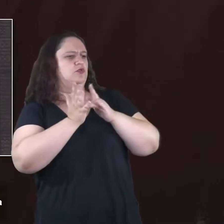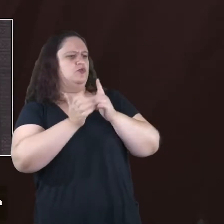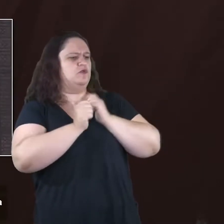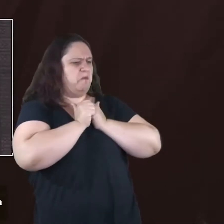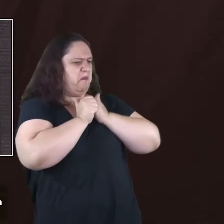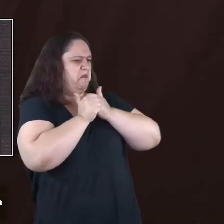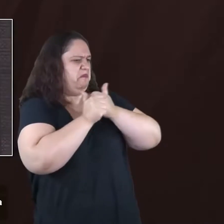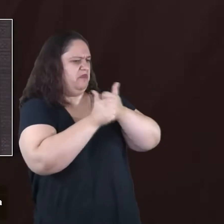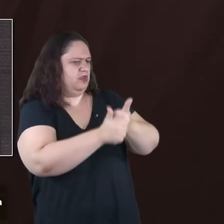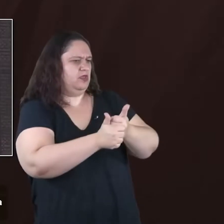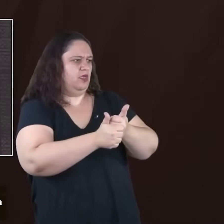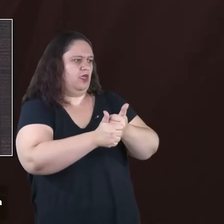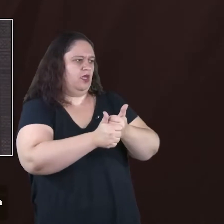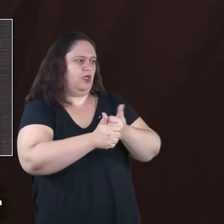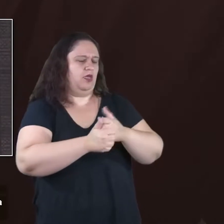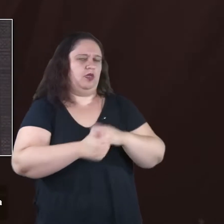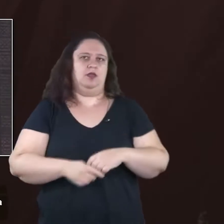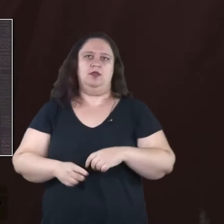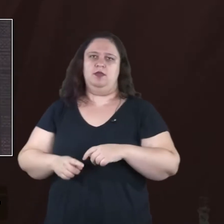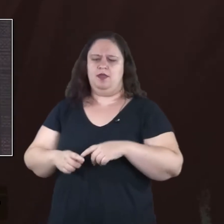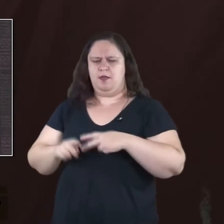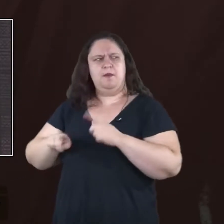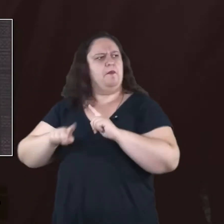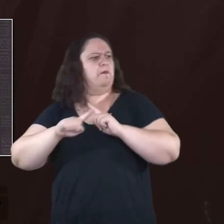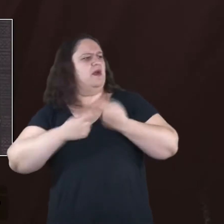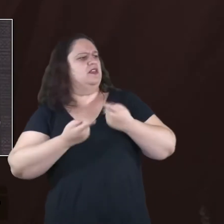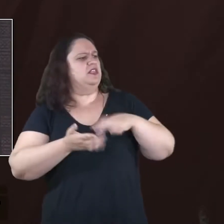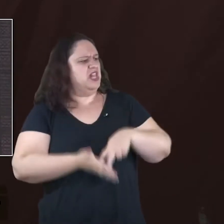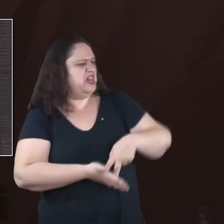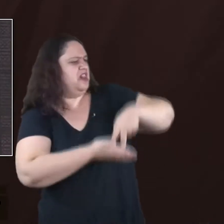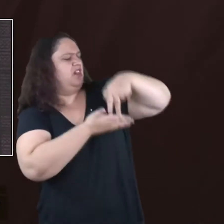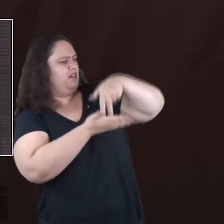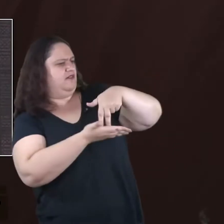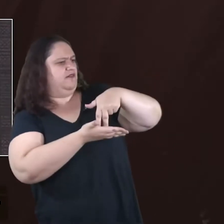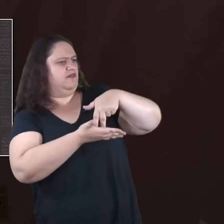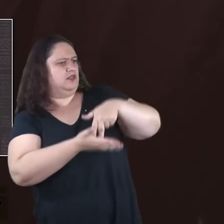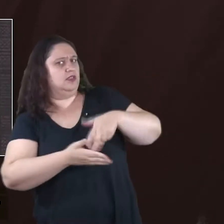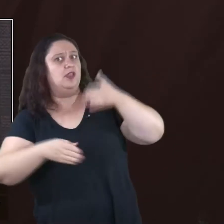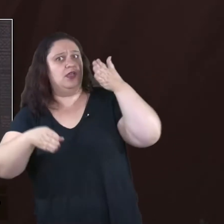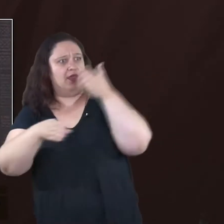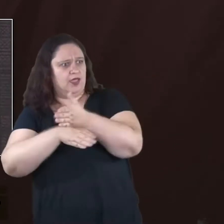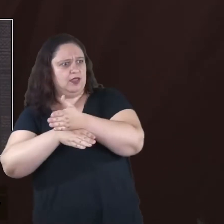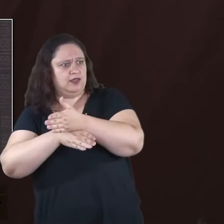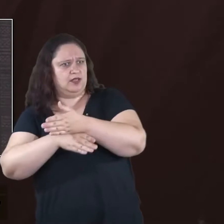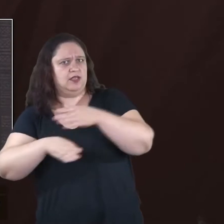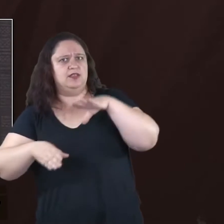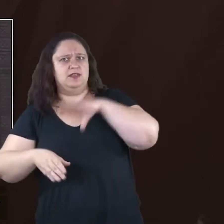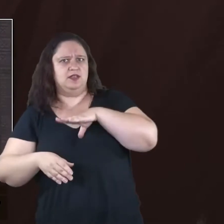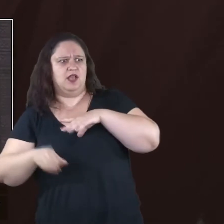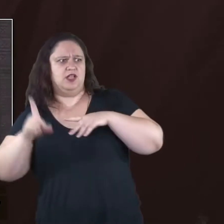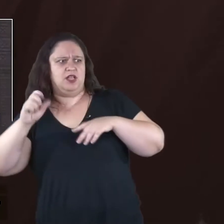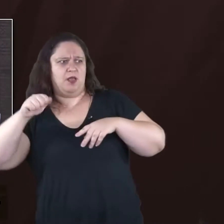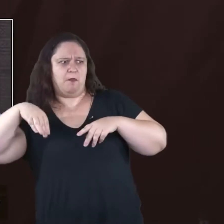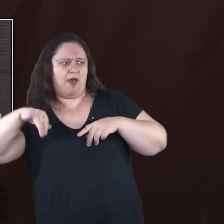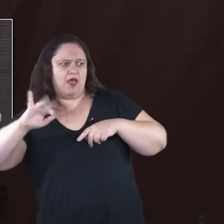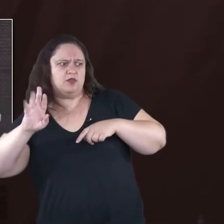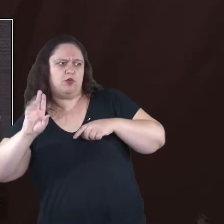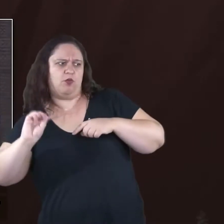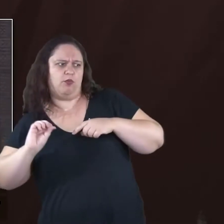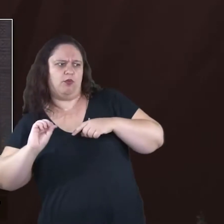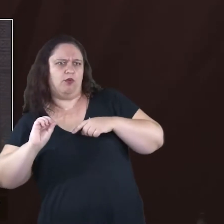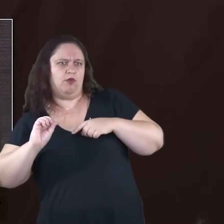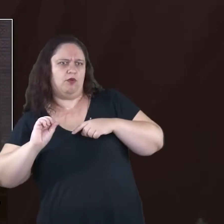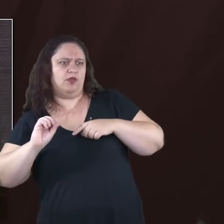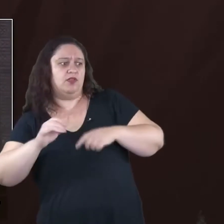tu persegues. Mas levanta-te e entra na cidade, onde te dirão o que